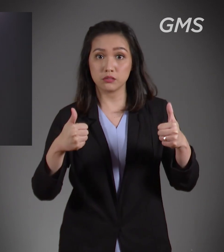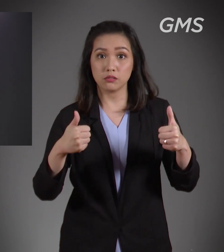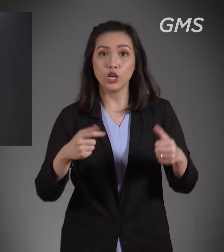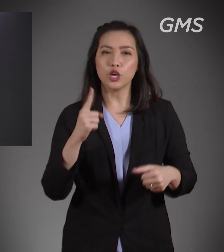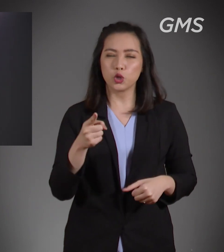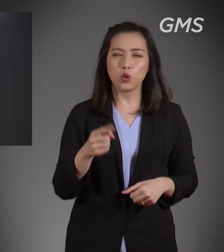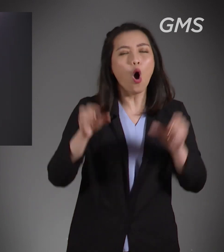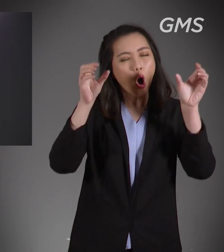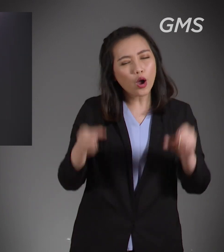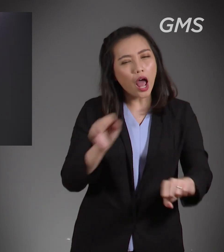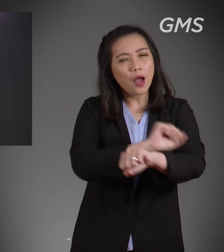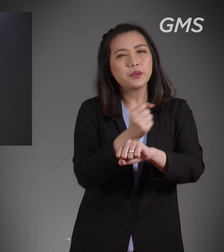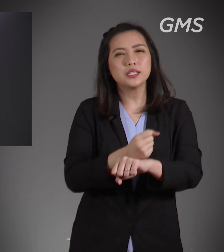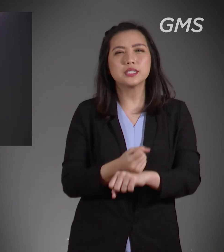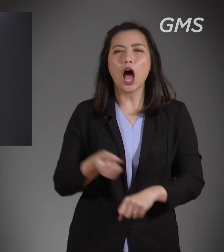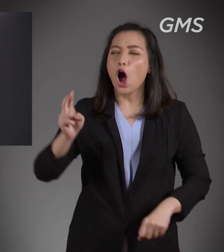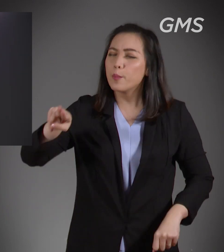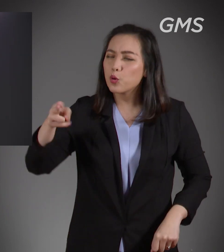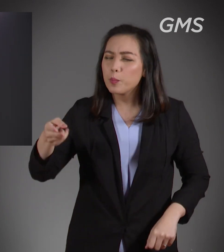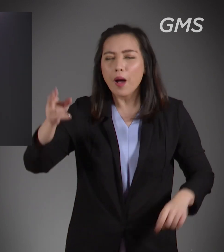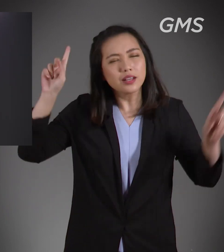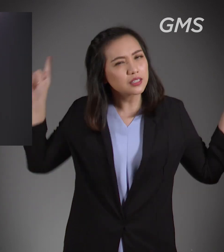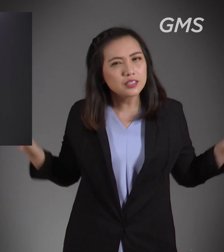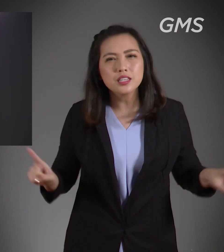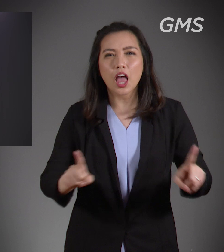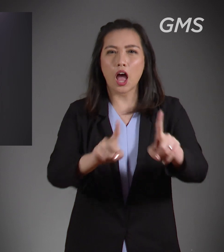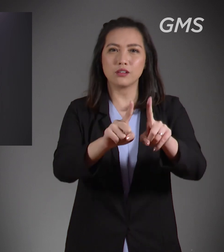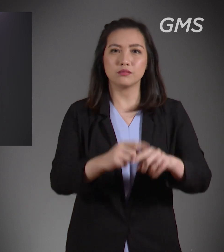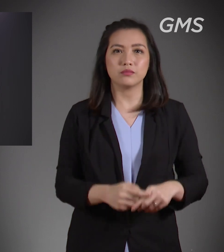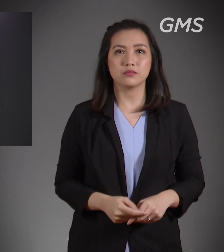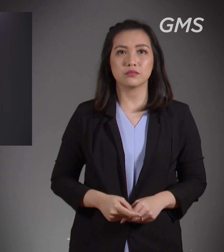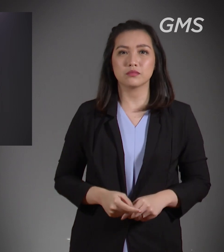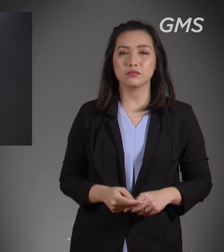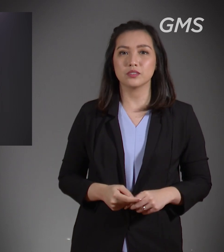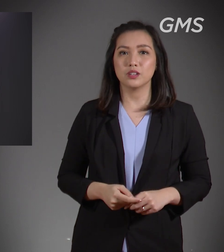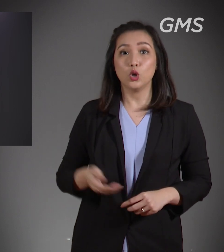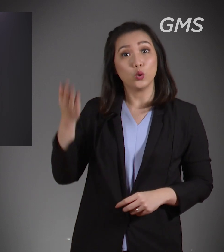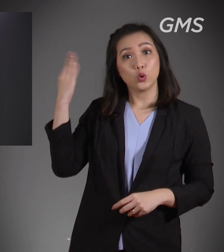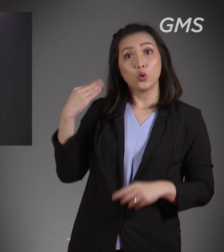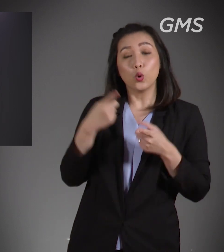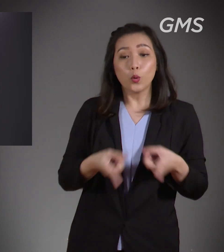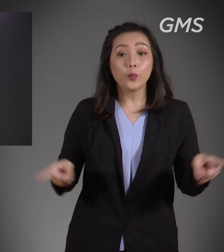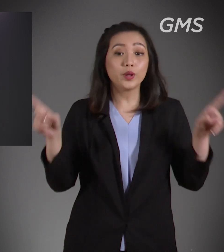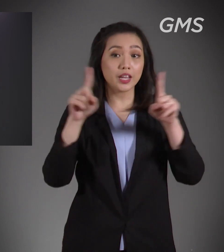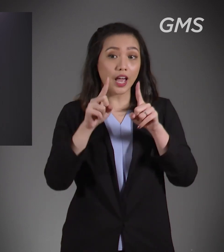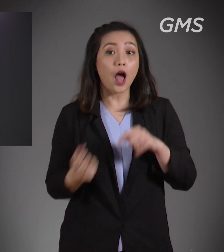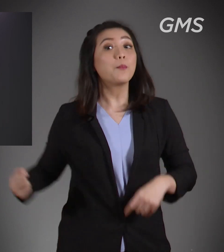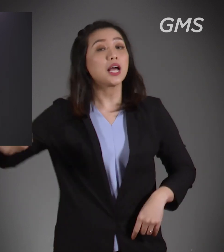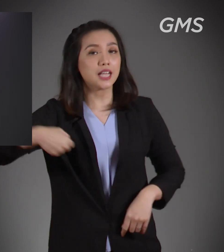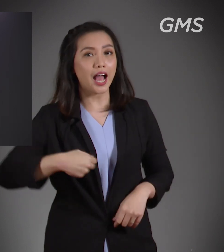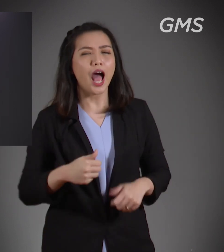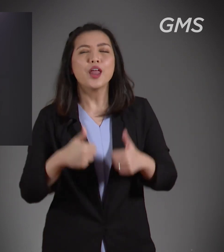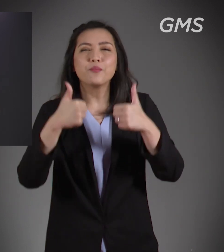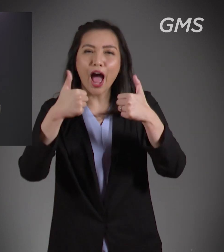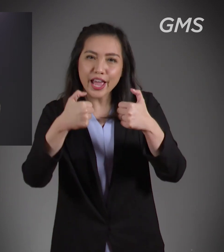sukses. Suami istri akrab, setia, tidak ada orang ketiga. Tapi ketika